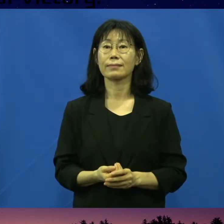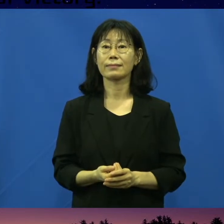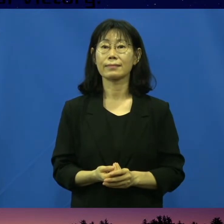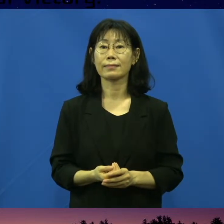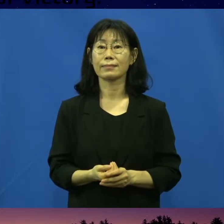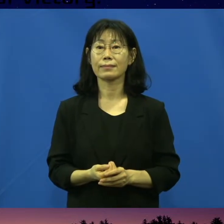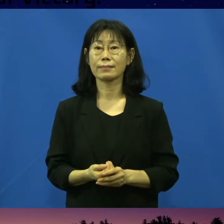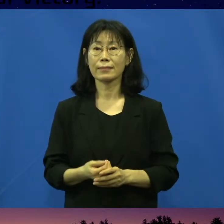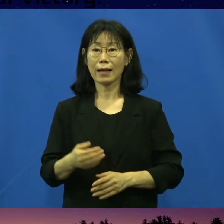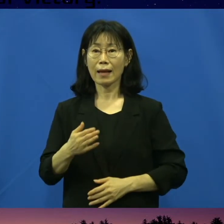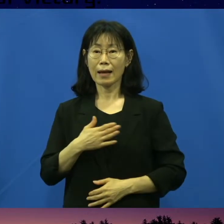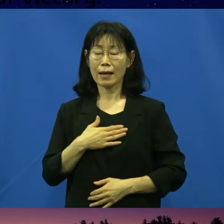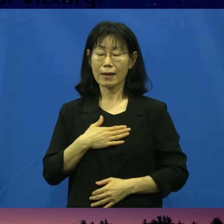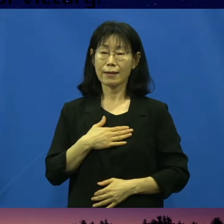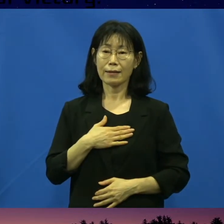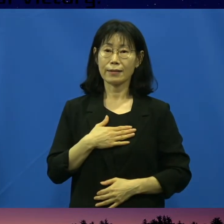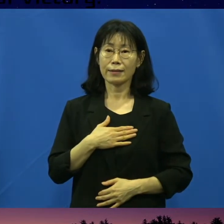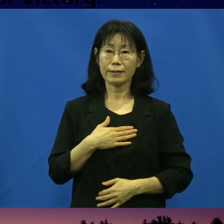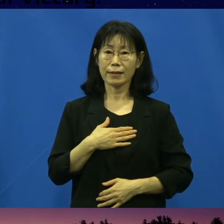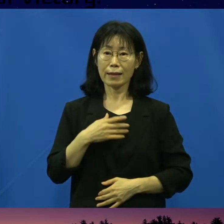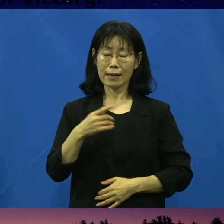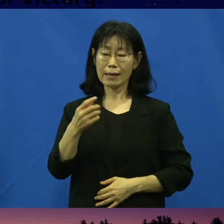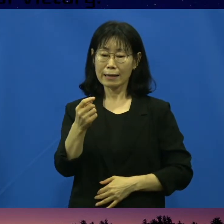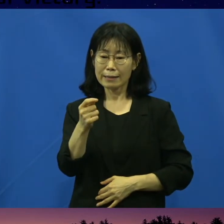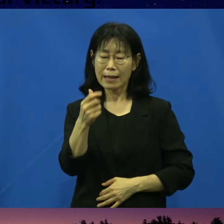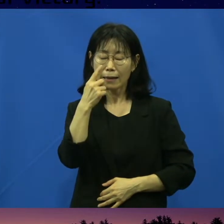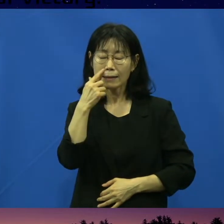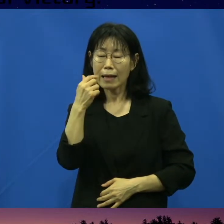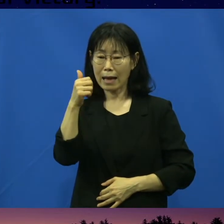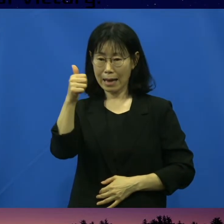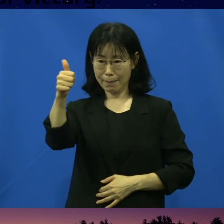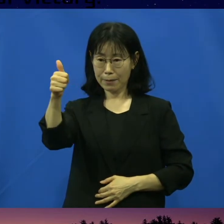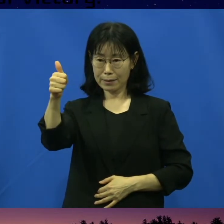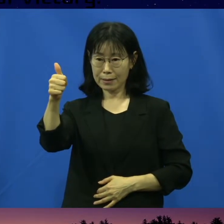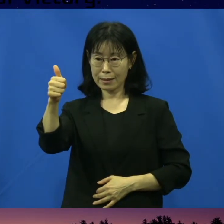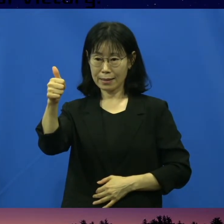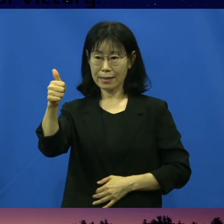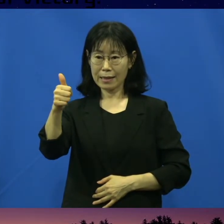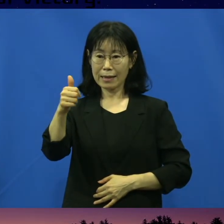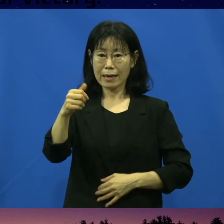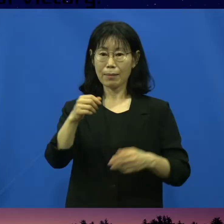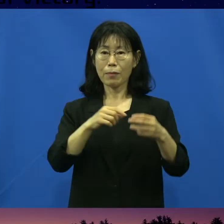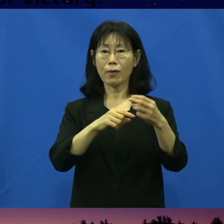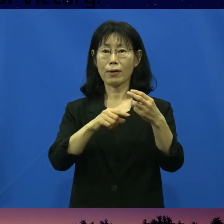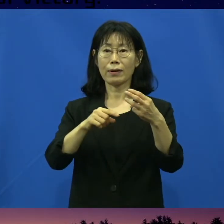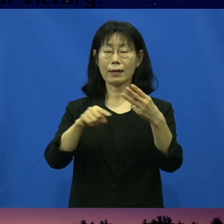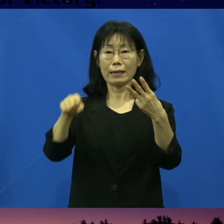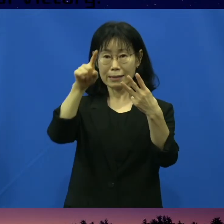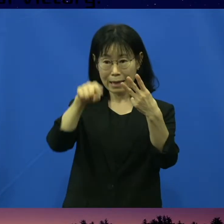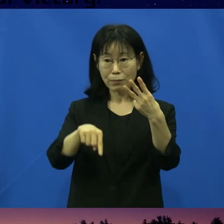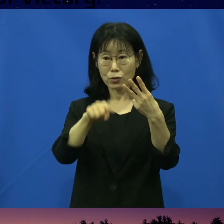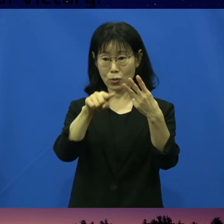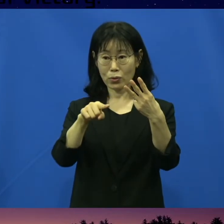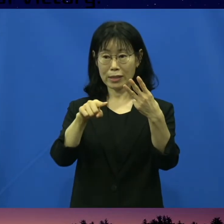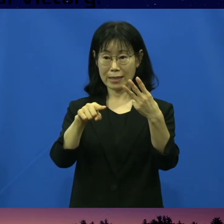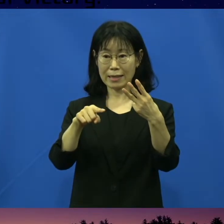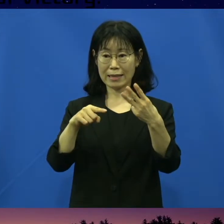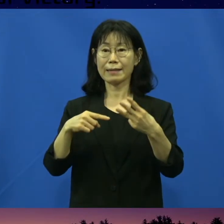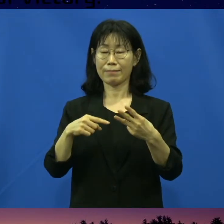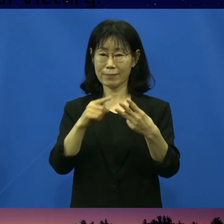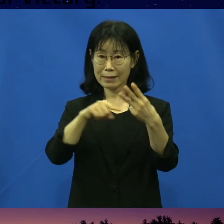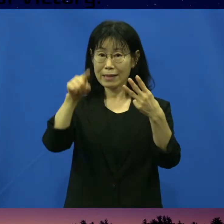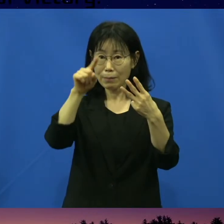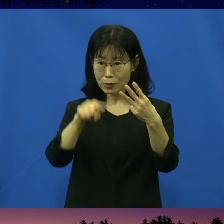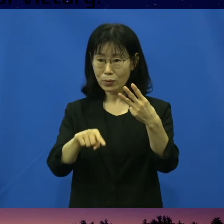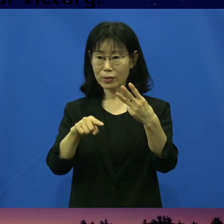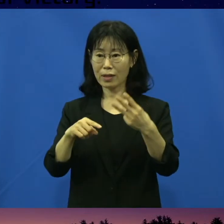가정에 복음을 들고 왔어요. 뭐 딴 게 없어요. 우리 삼촌은 그냥 우리 몰래, 우리는 불교 집안이고 뭐 절을